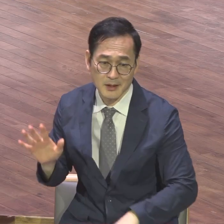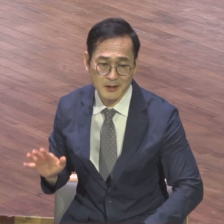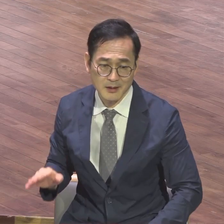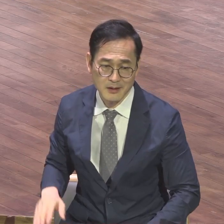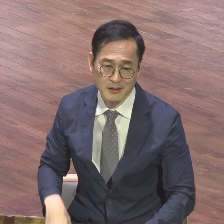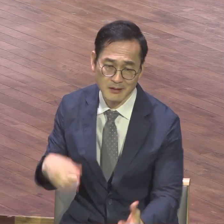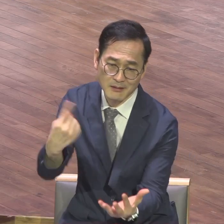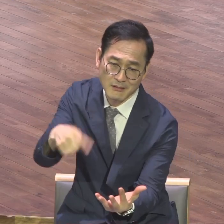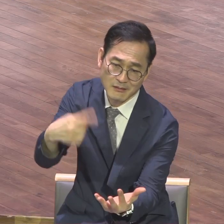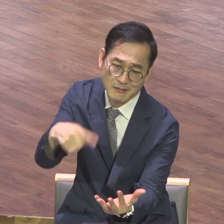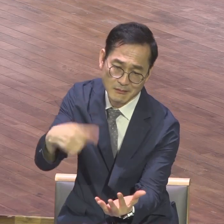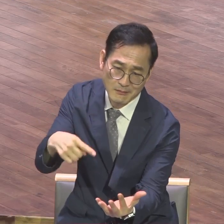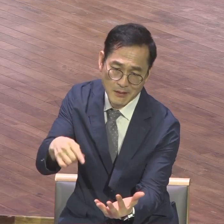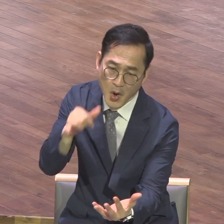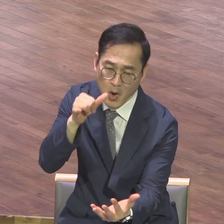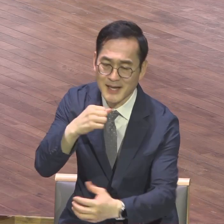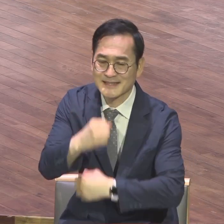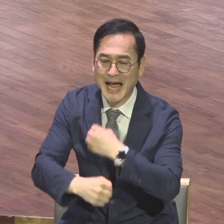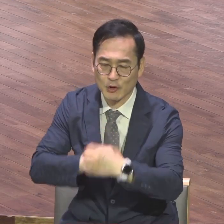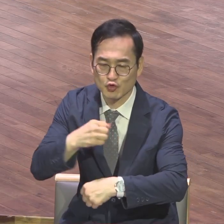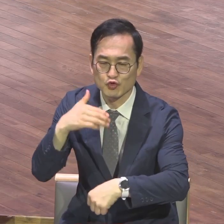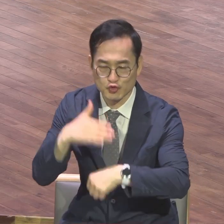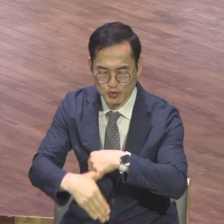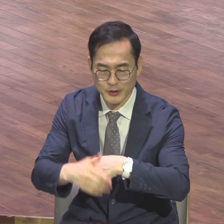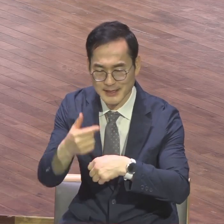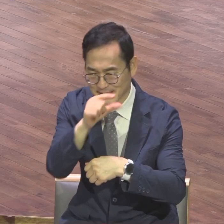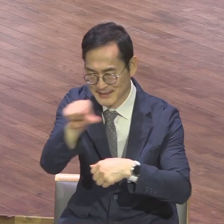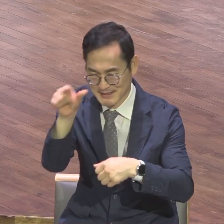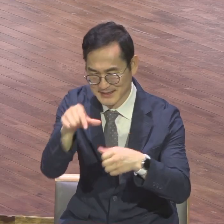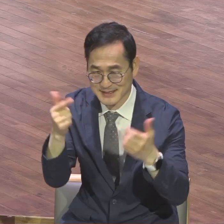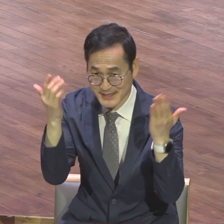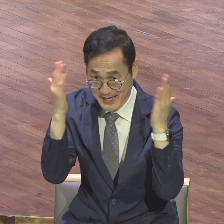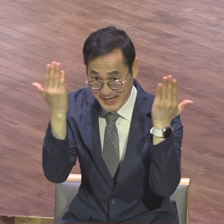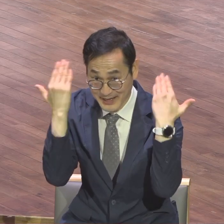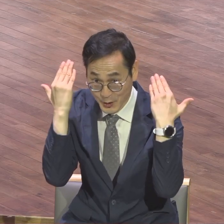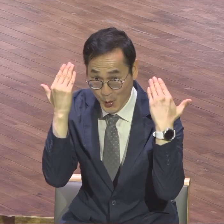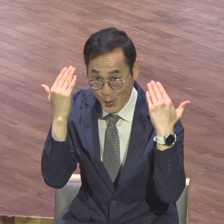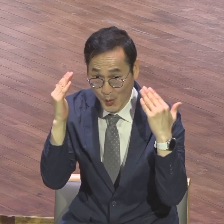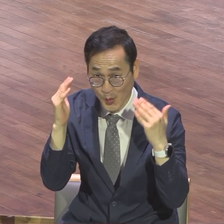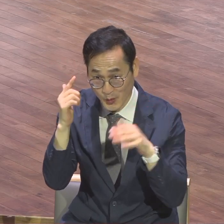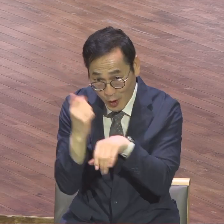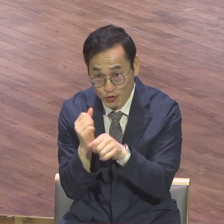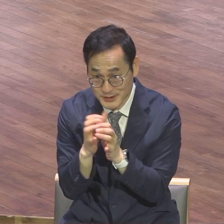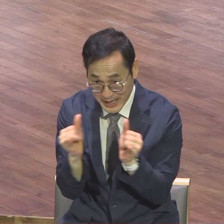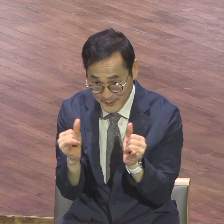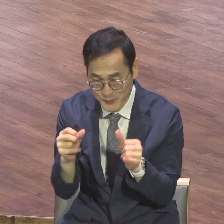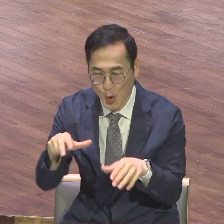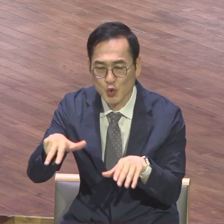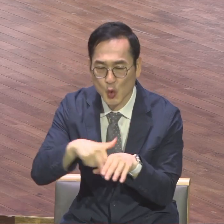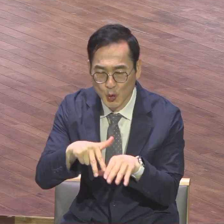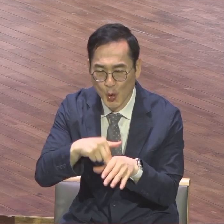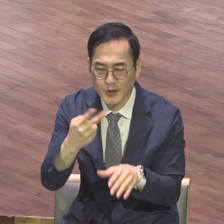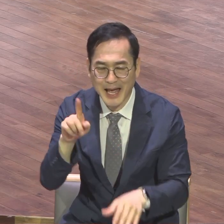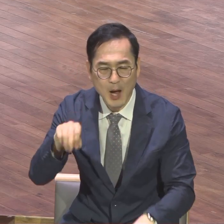누구냐? 주로 자유주의 신학자들이에요. 자유주의 신학자들, 종교 다원주의자들.